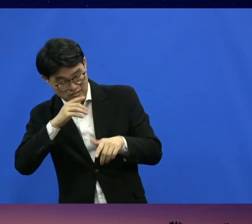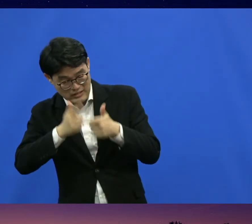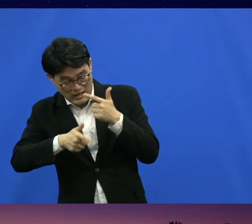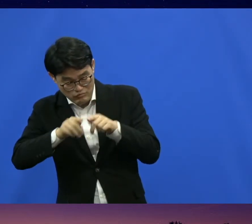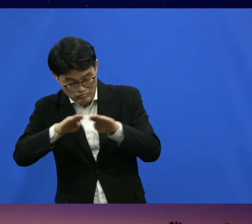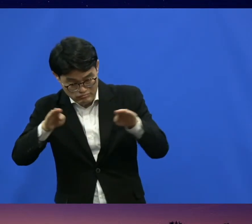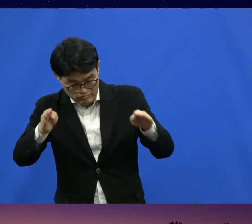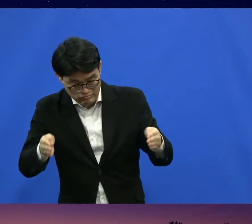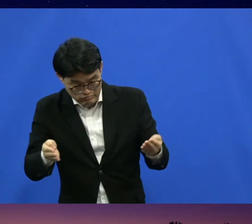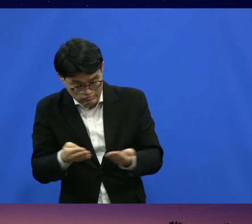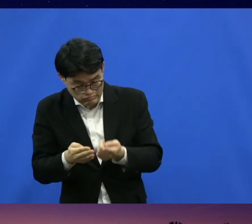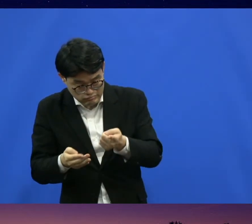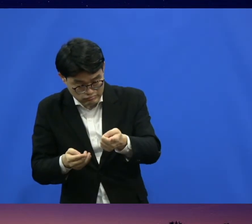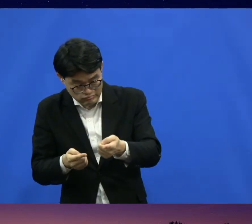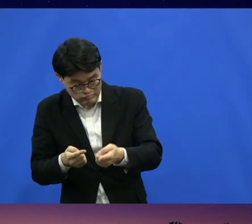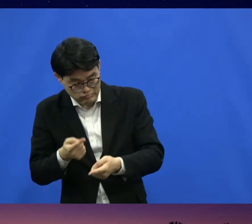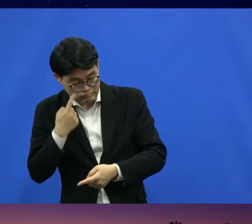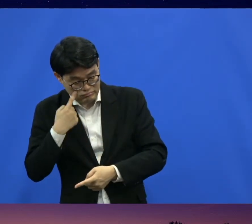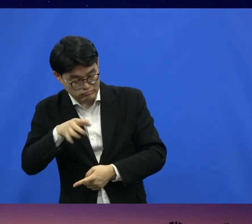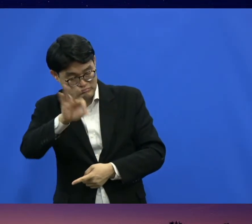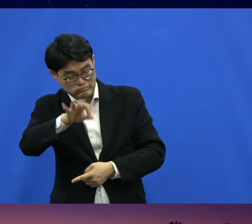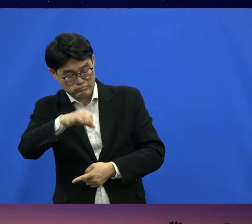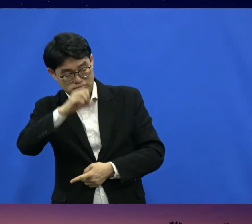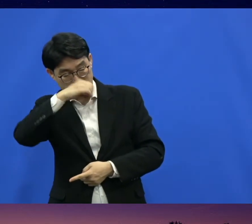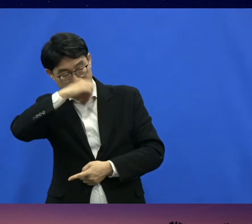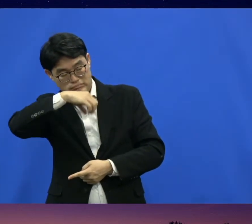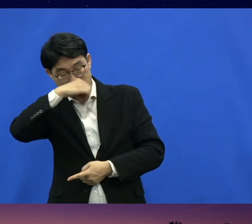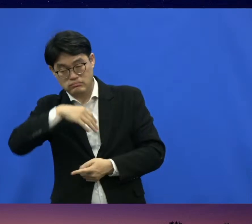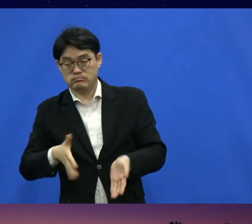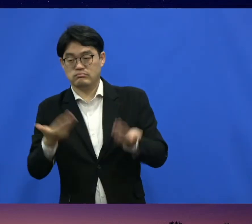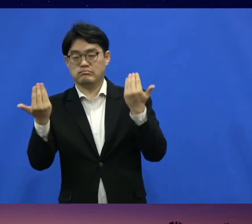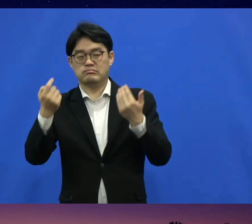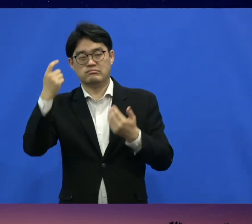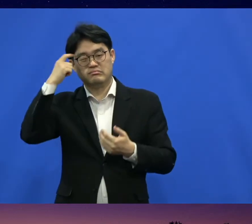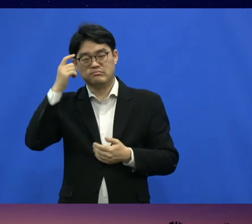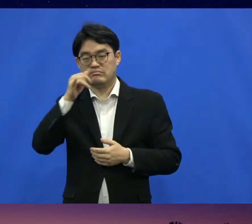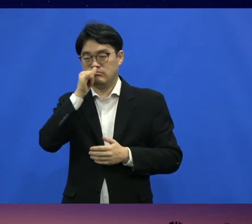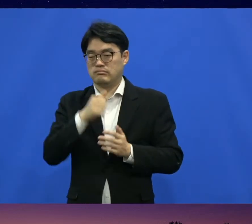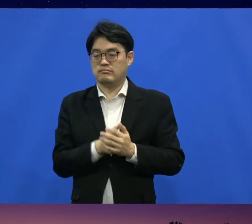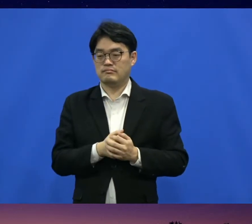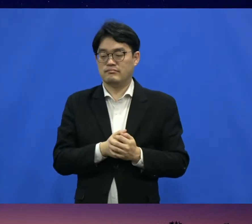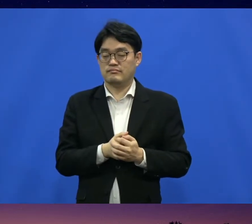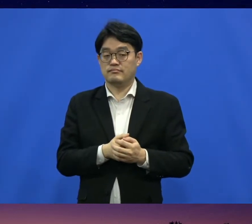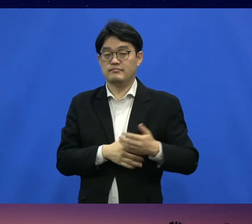있는 것을 평가하는. 그래서 여러분, 계획의 진주를 던지지 말라는 거에